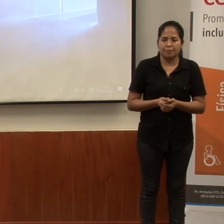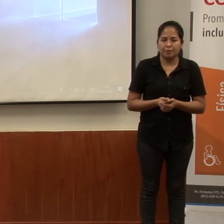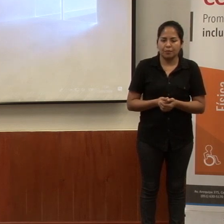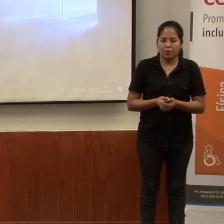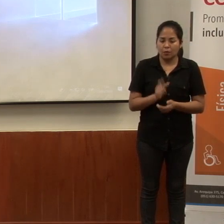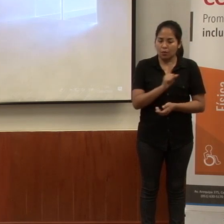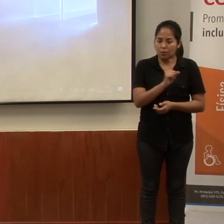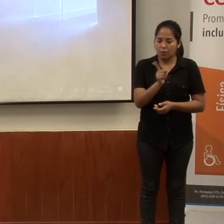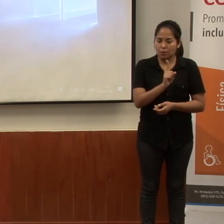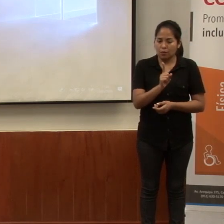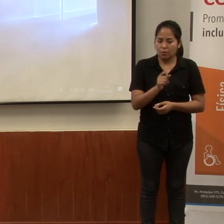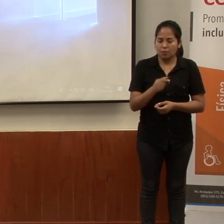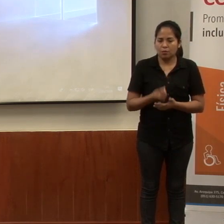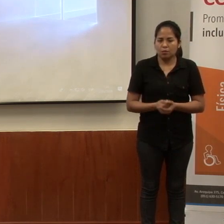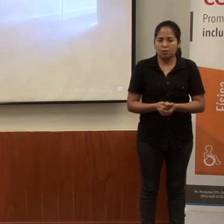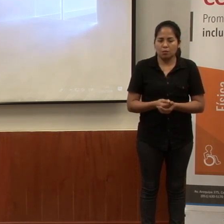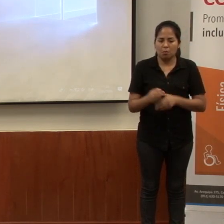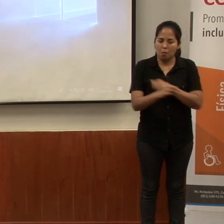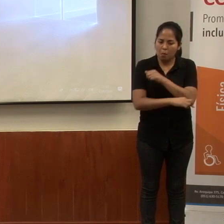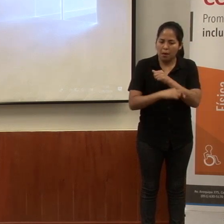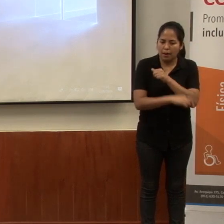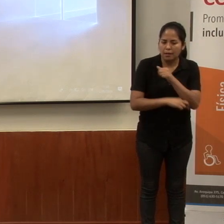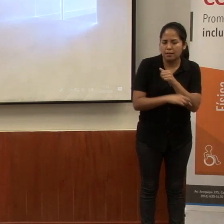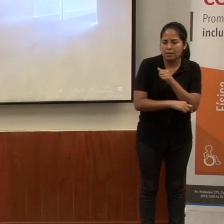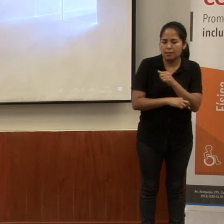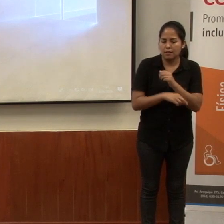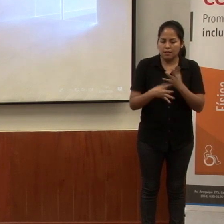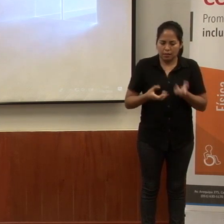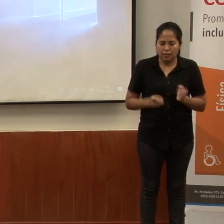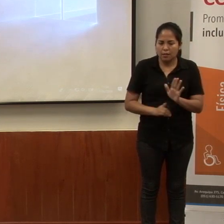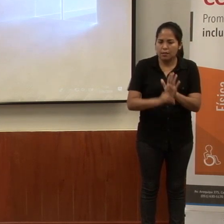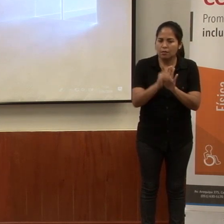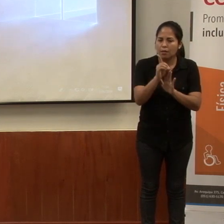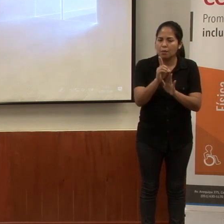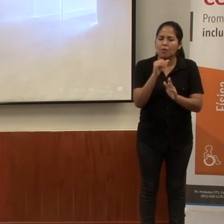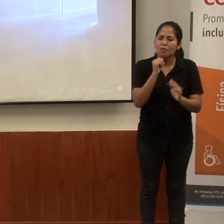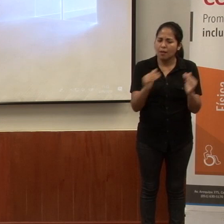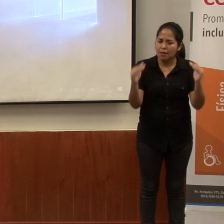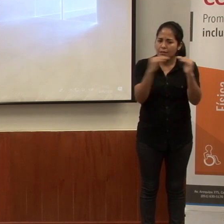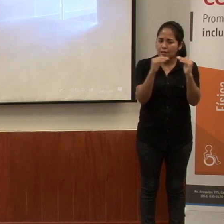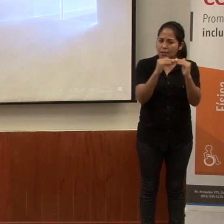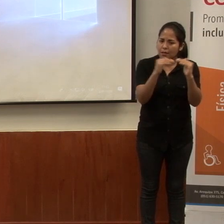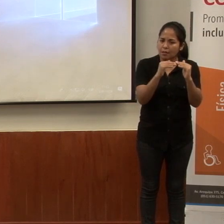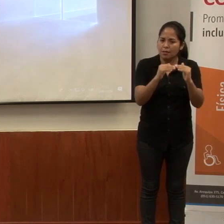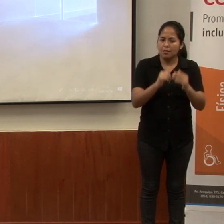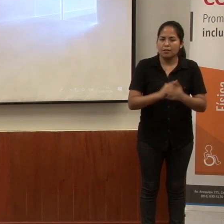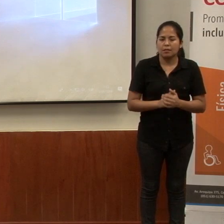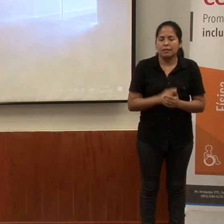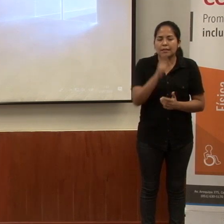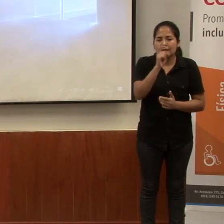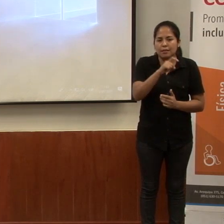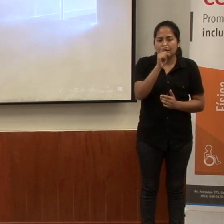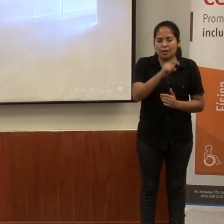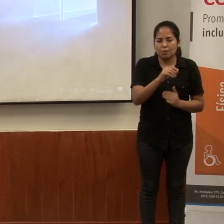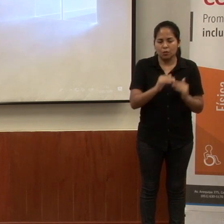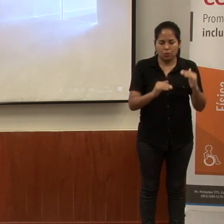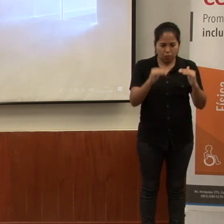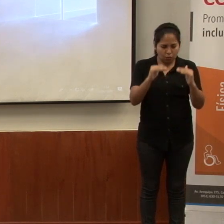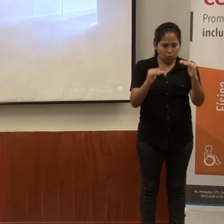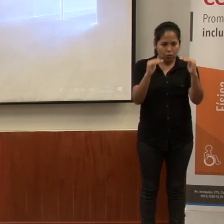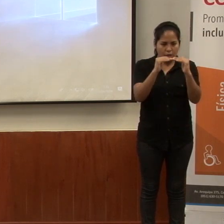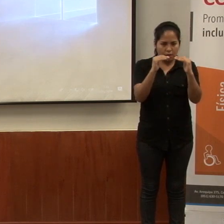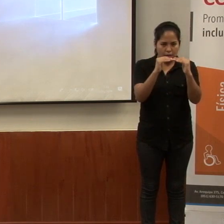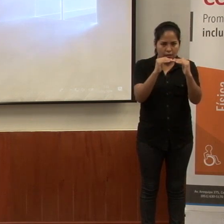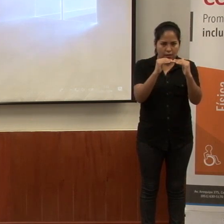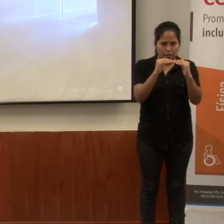en vías de desarrollo, pero con mucha inequidad. Y lo que tenemos que hacer es bajar la prestación especializada al